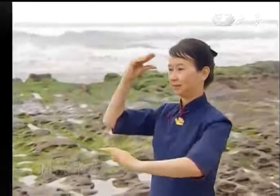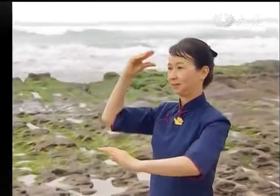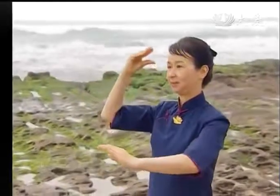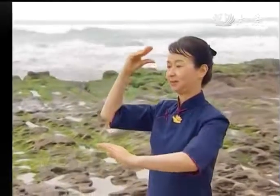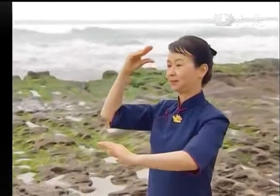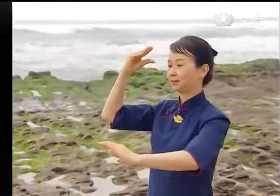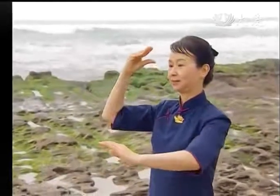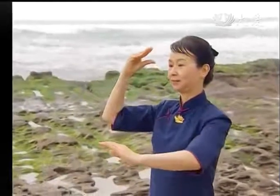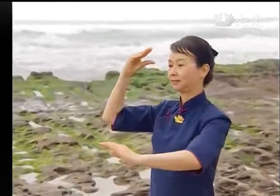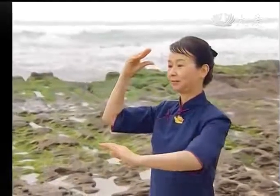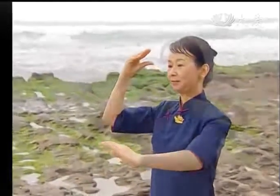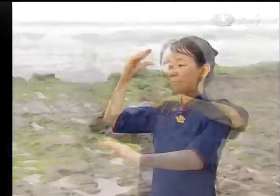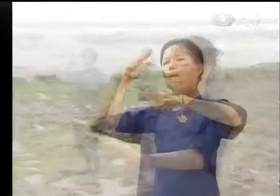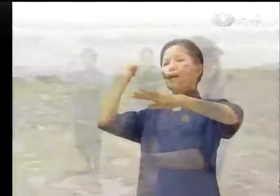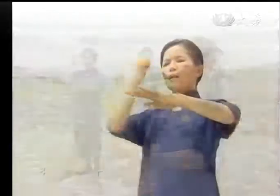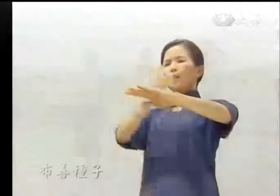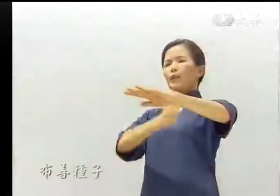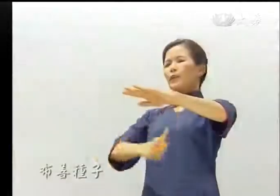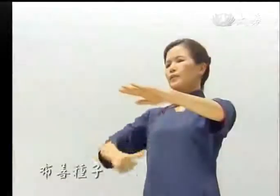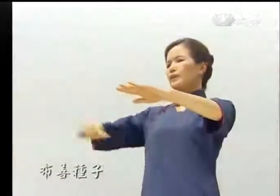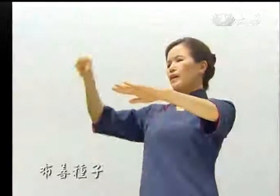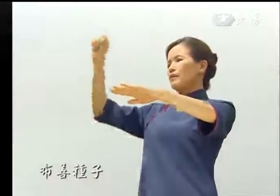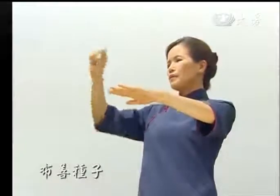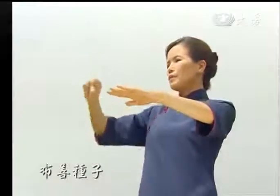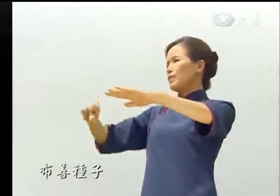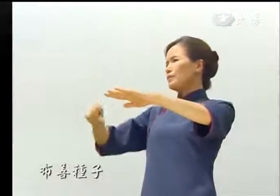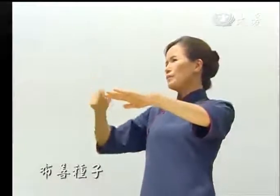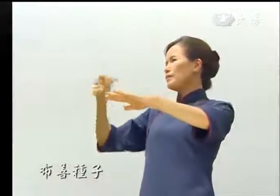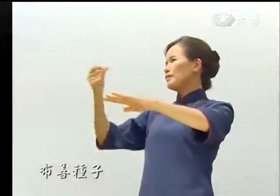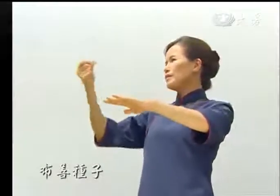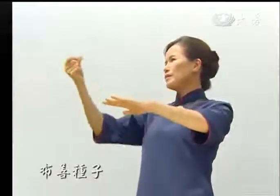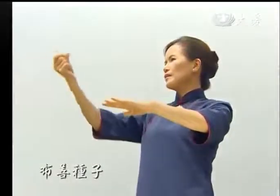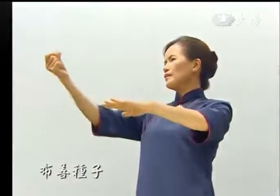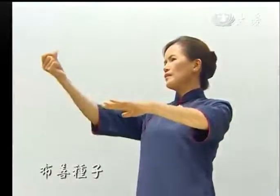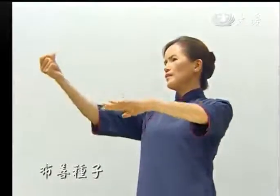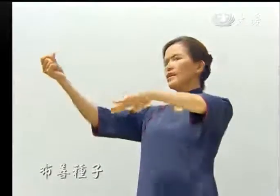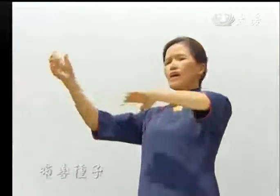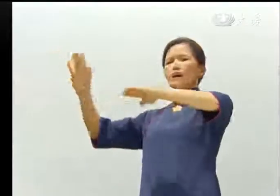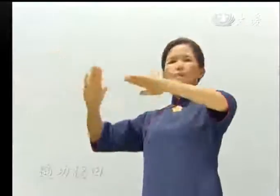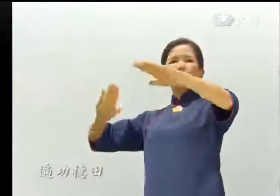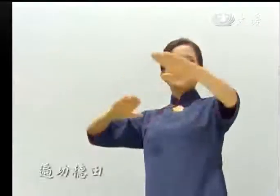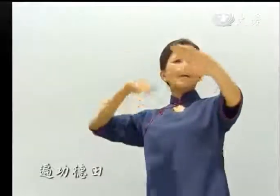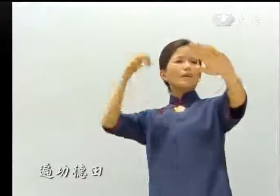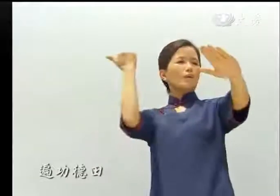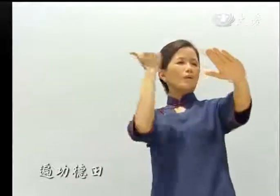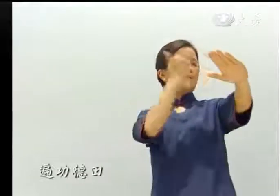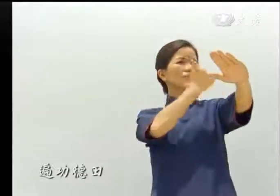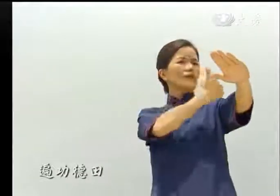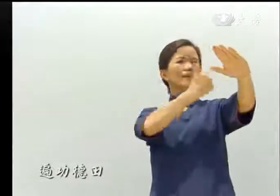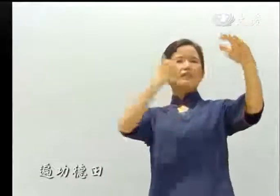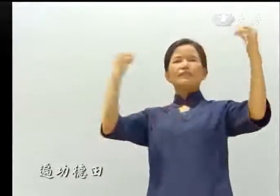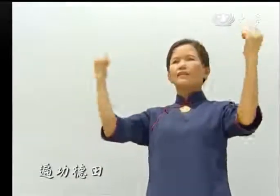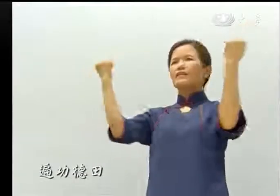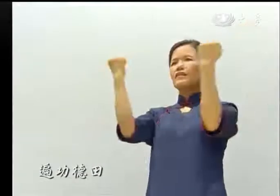生，不善种子便功德